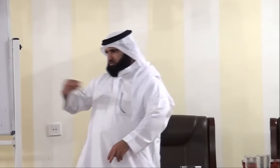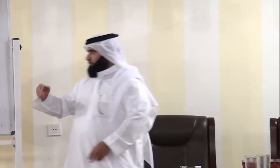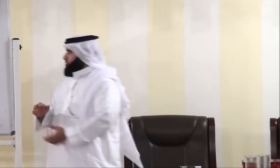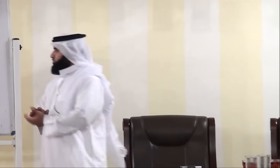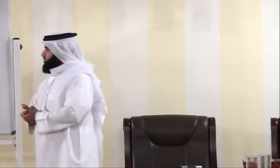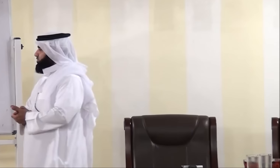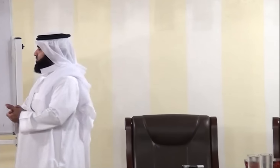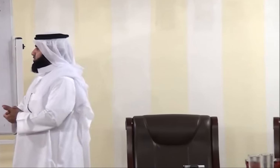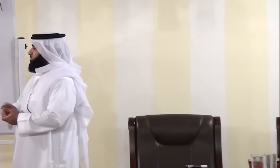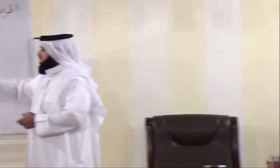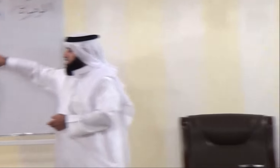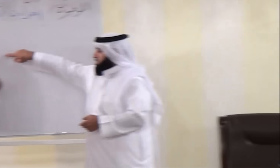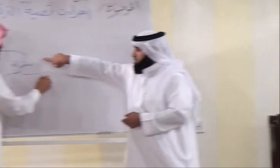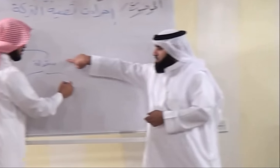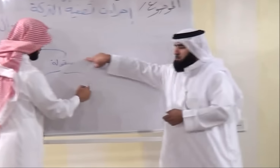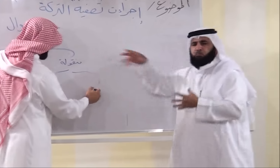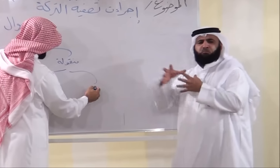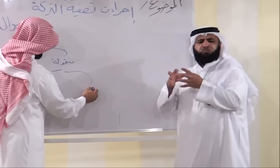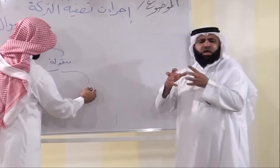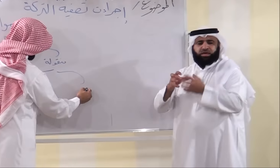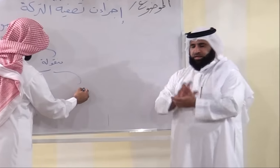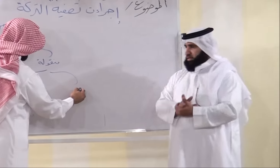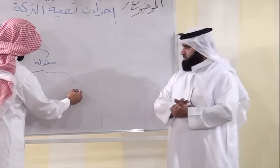المنقولة سواء كانت